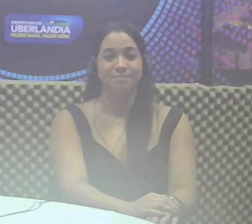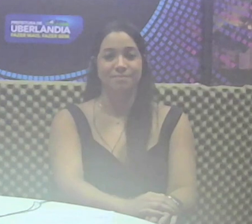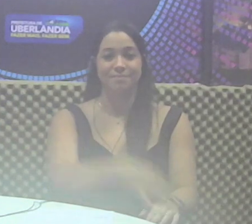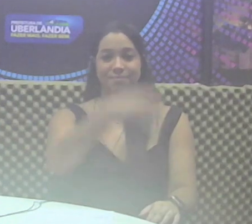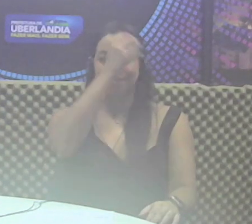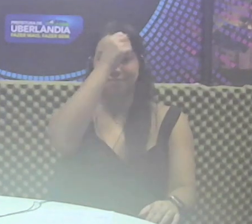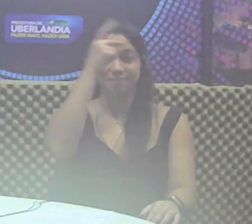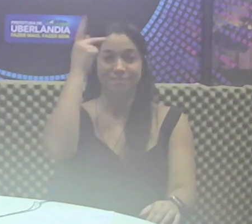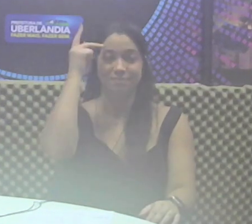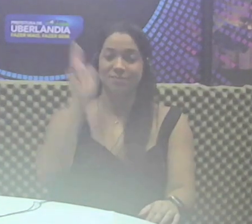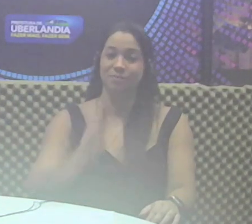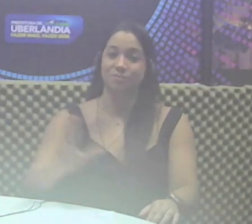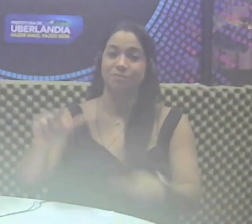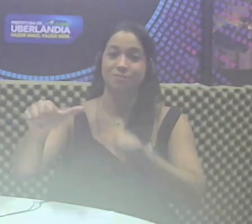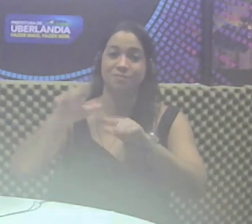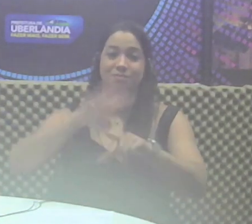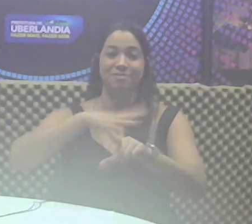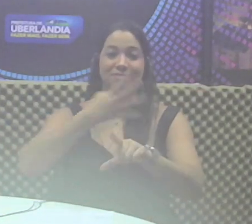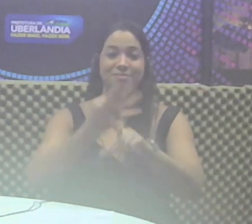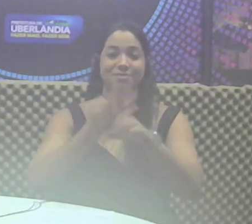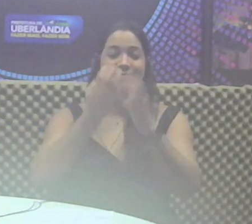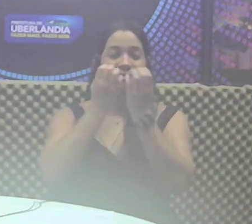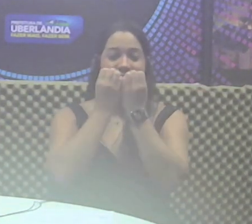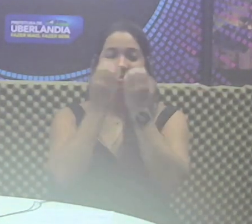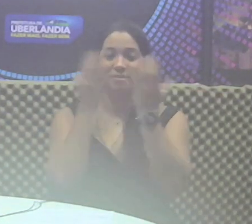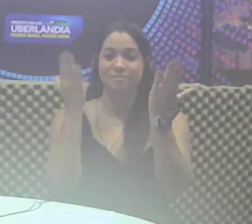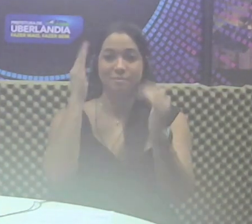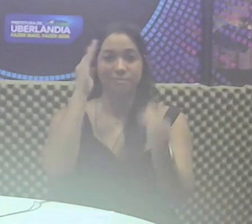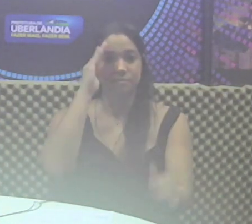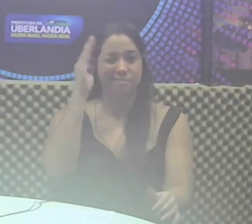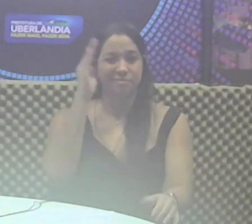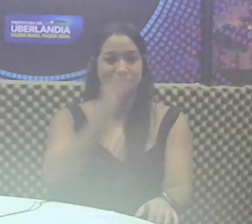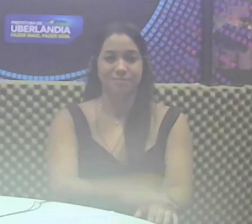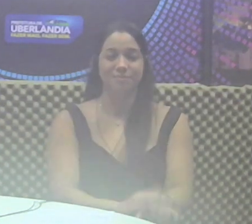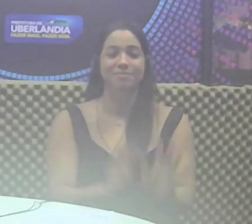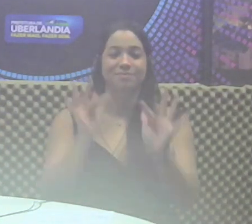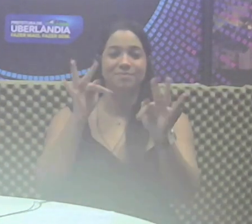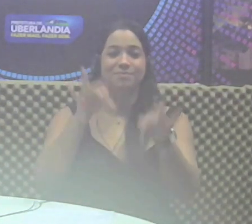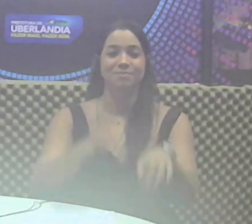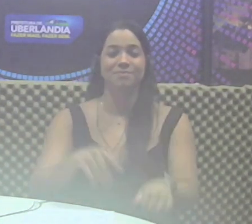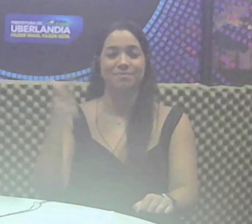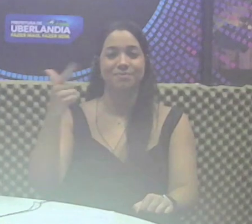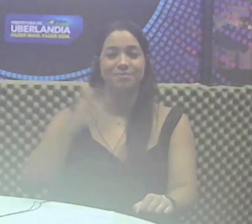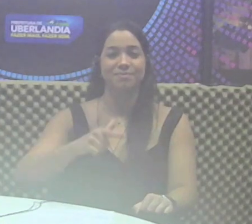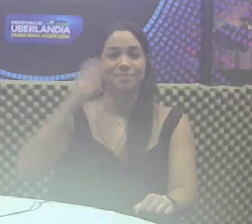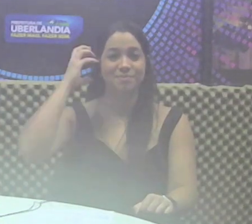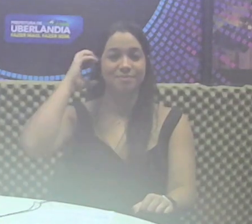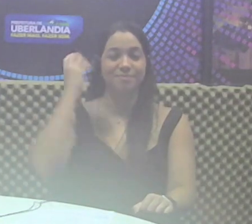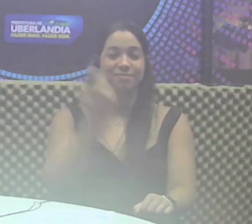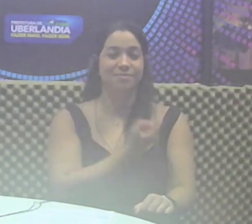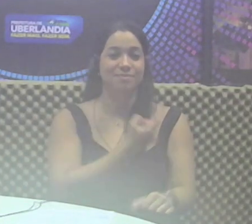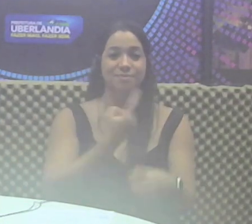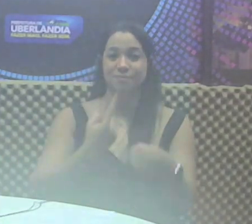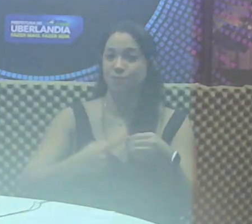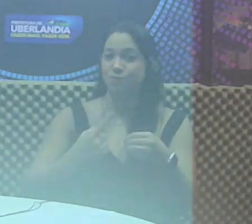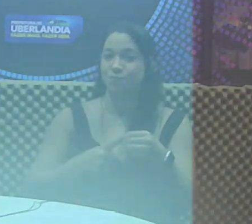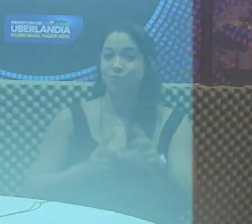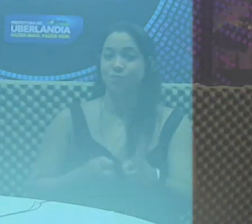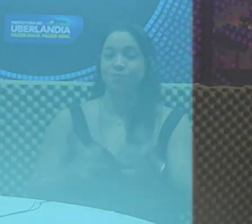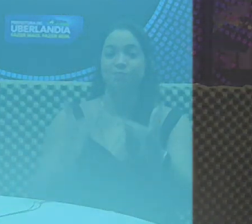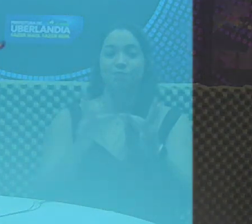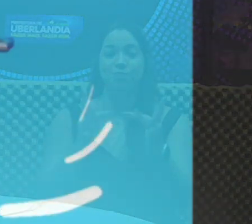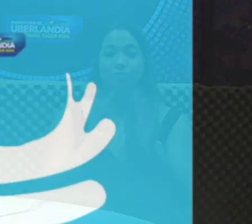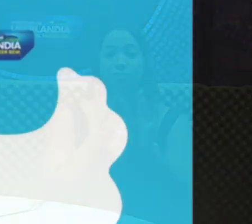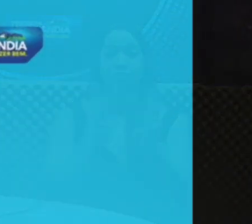Kalimann, Prefeitura de Uberlândia, fazer mais, fazer bem. Fica por aqui mais uma edição do programa da Rádio Nossa